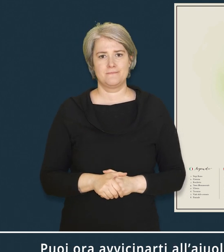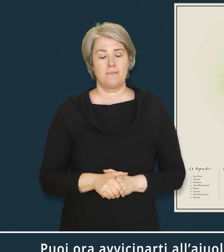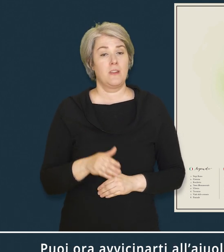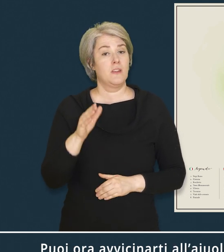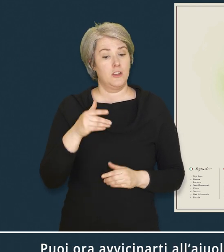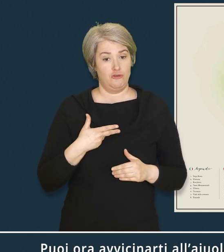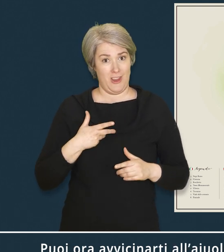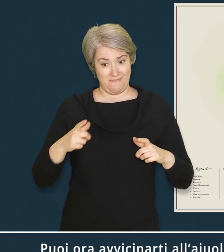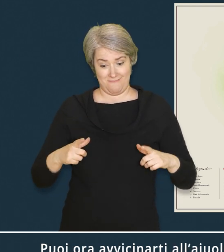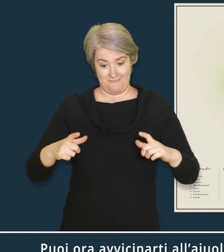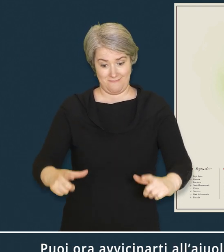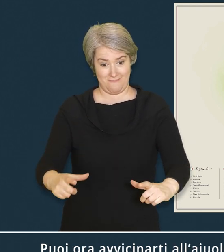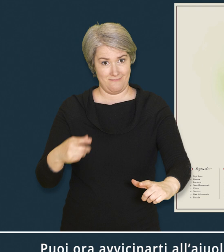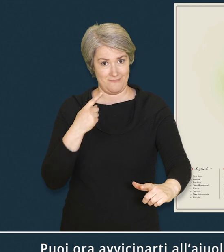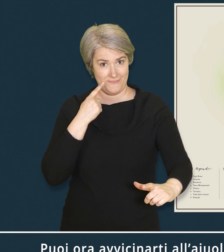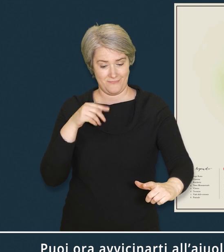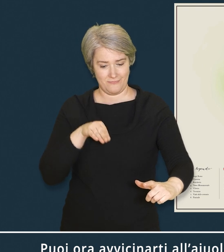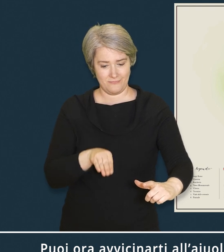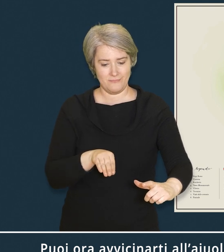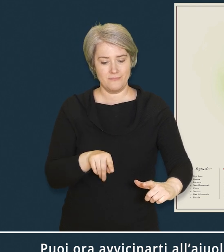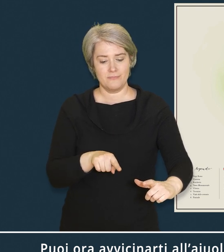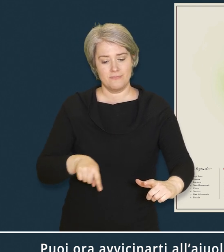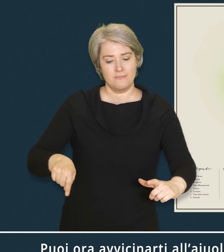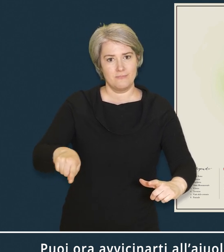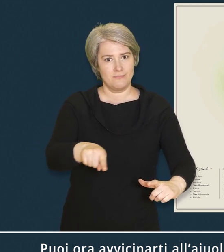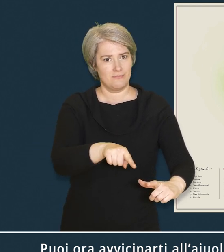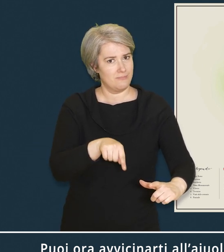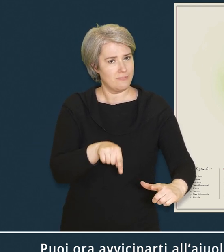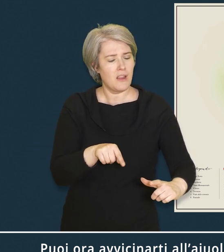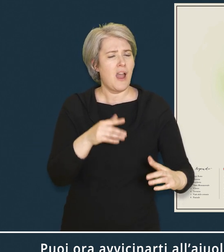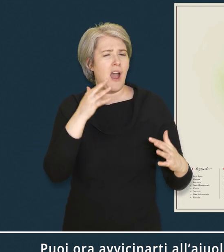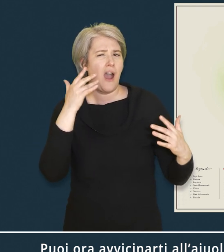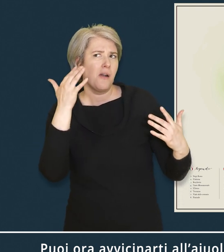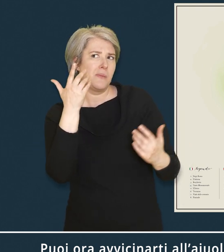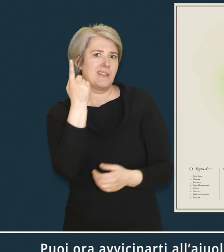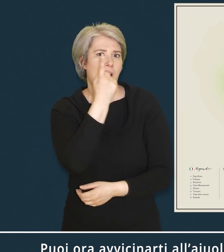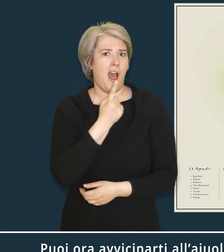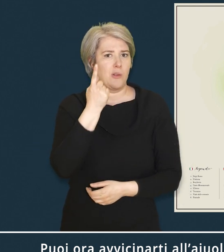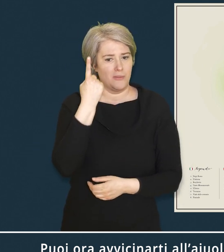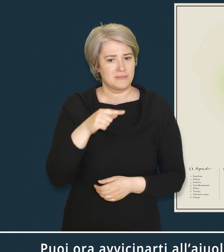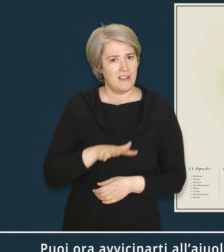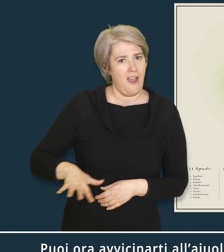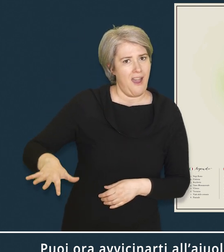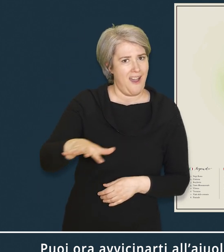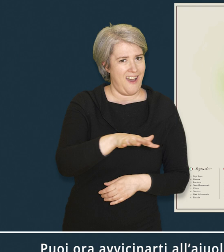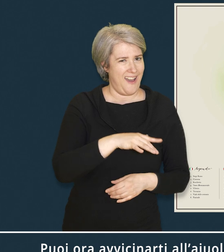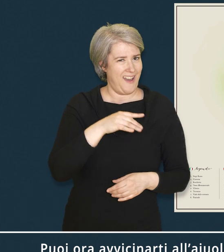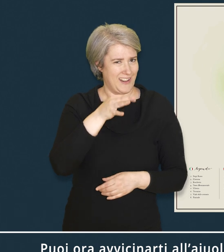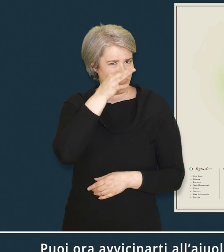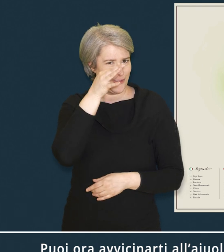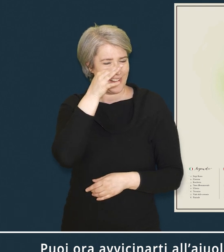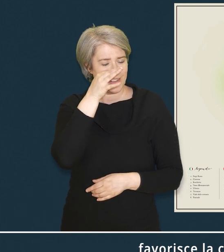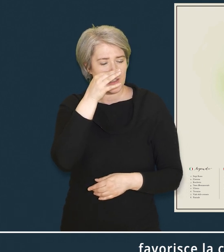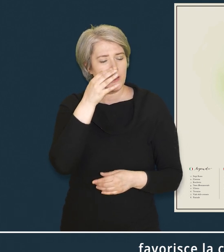Puoi ora avvicinarti all'aiuola di fronte. L'ambiente naturale di questa particolare area del